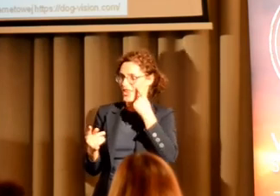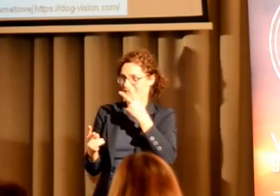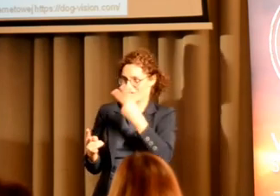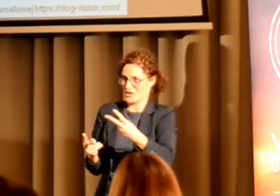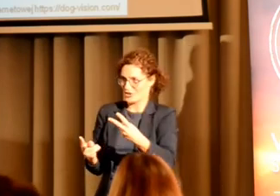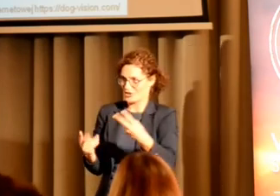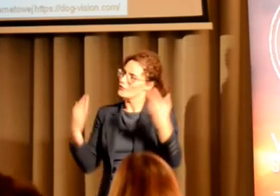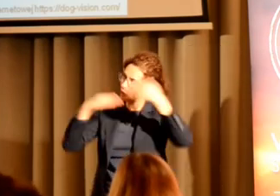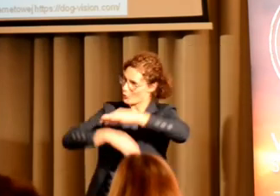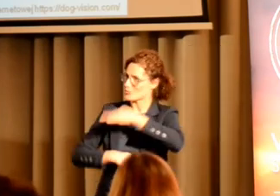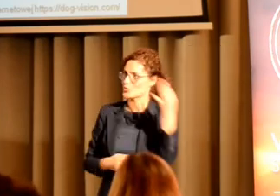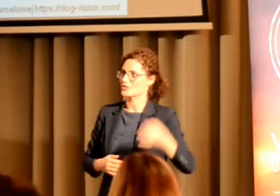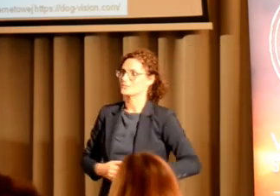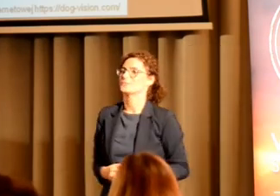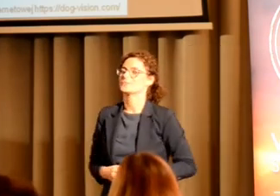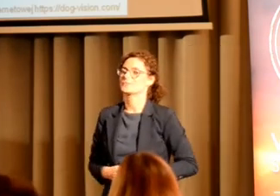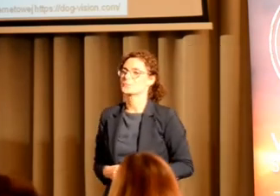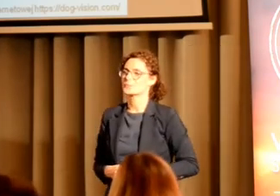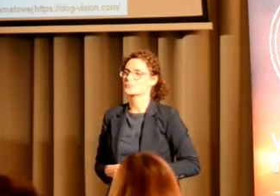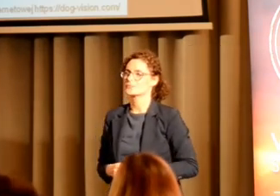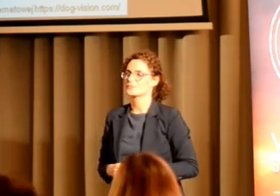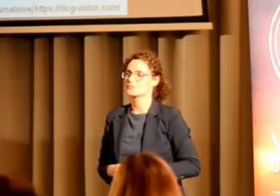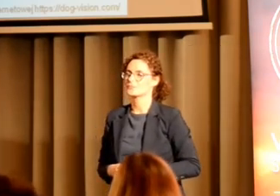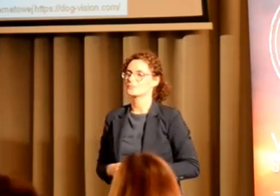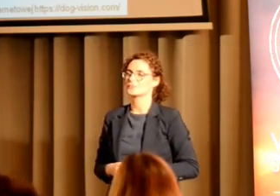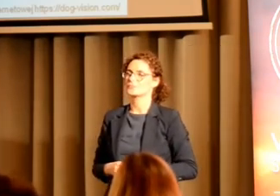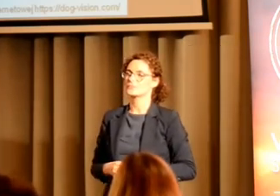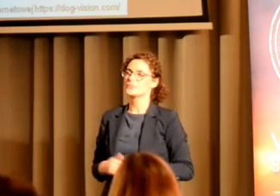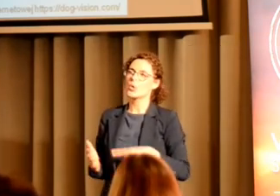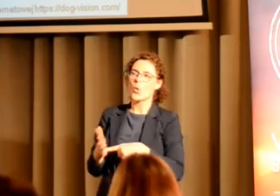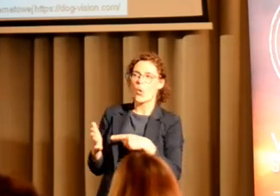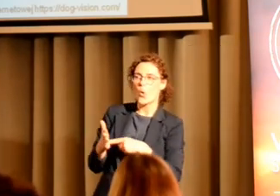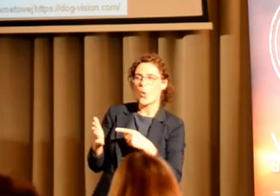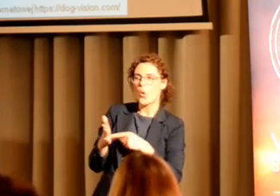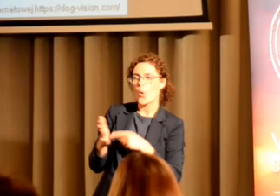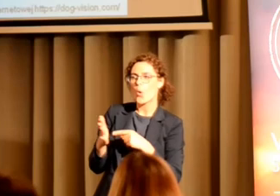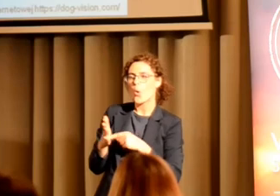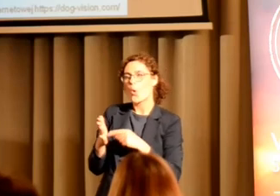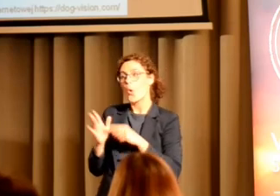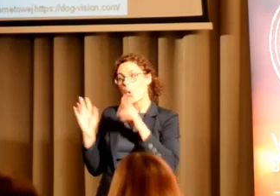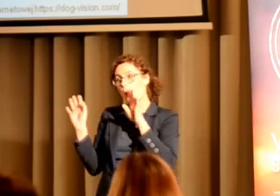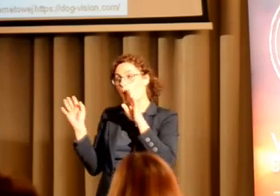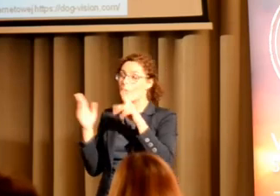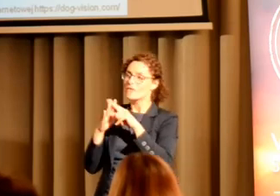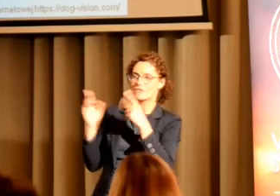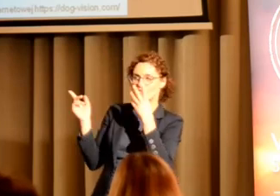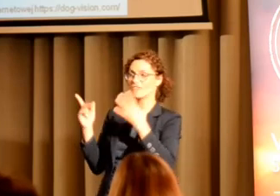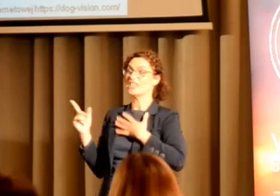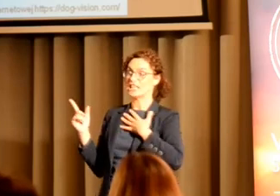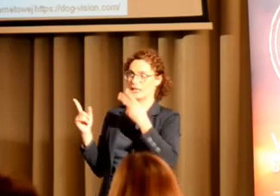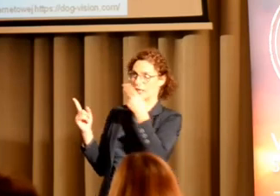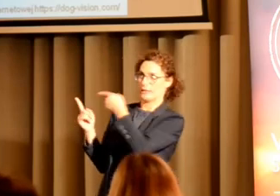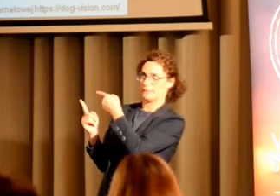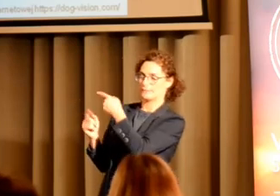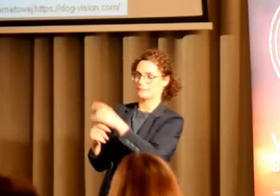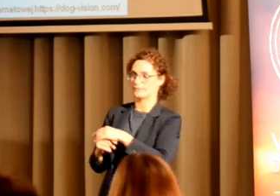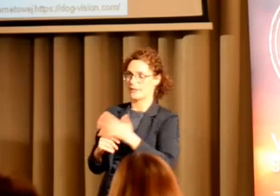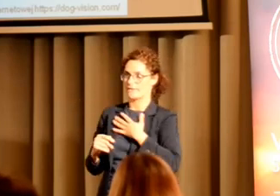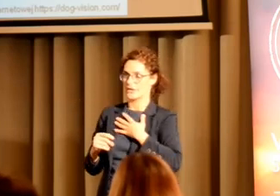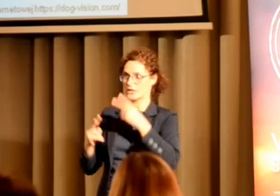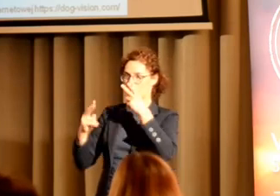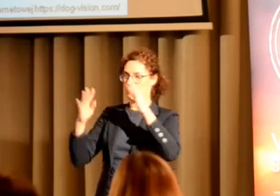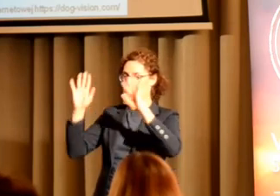nocy. To jest mniej więcej tak, jak wilki nas widzą w dzień. Czyli bardzo, bym